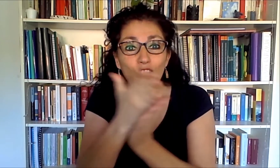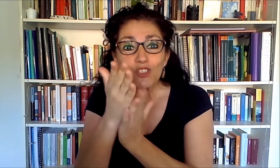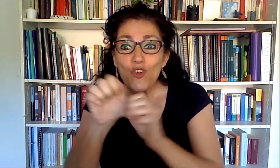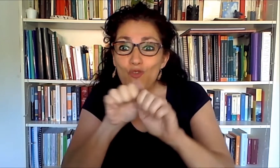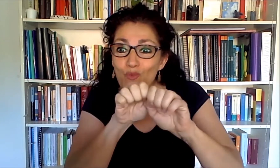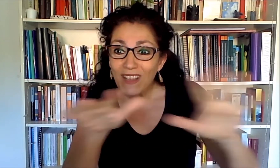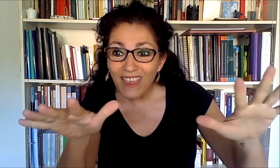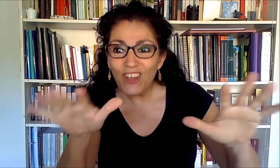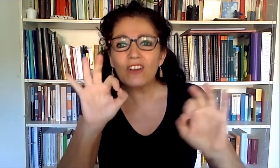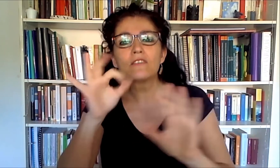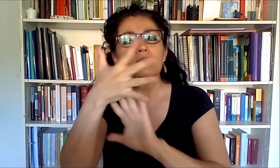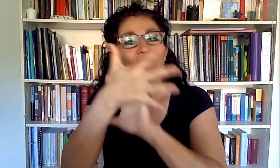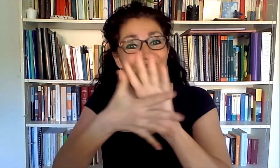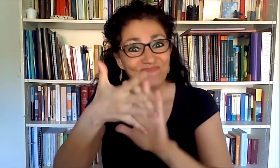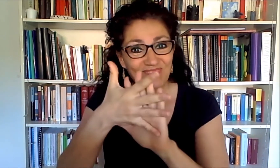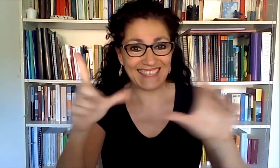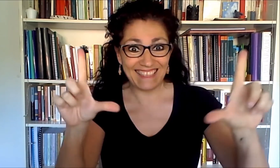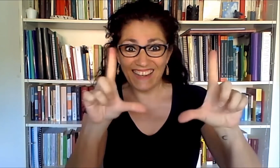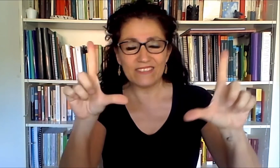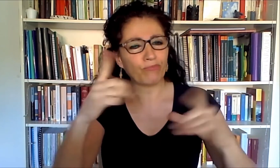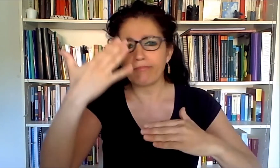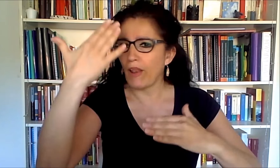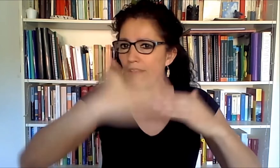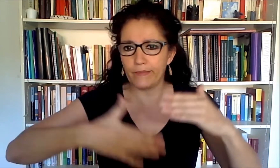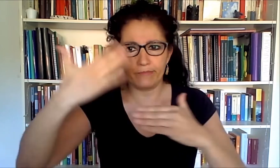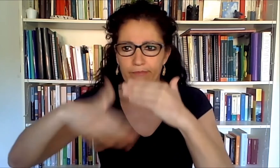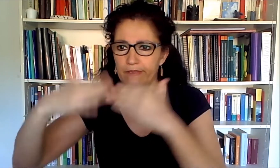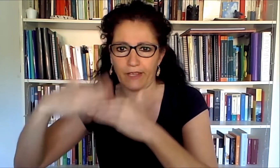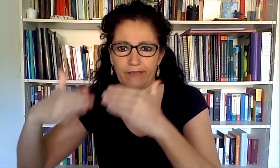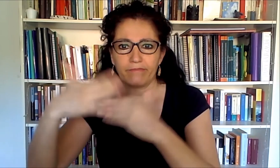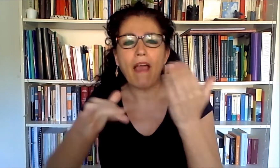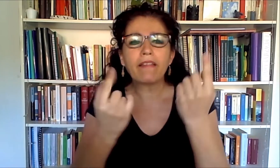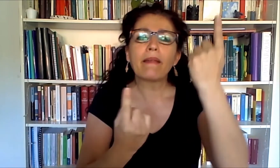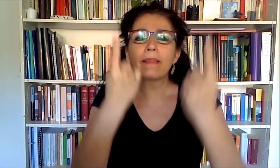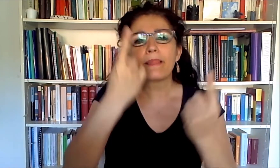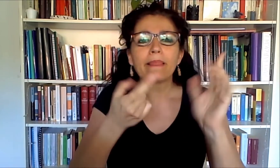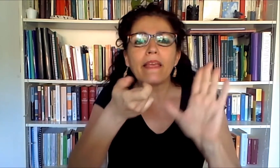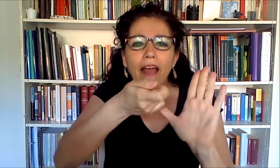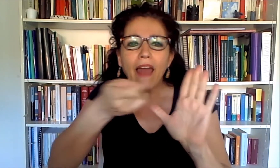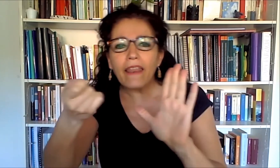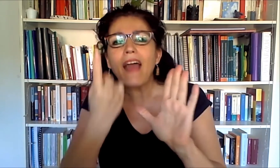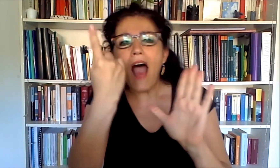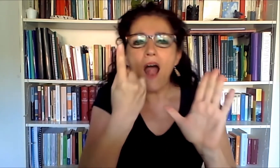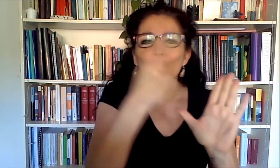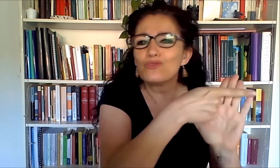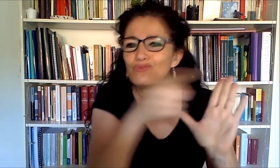limitada, puesto que está presente solamente en algunos canales y durante pocas horas. Cobra especial